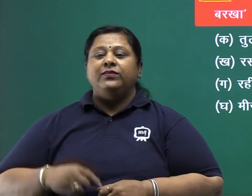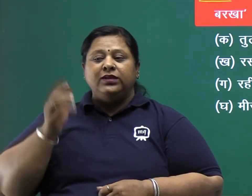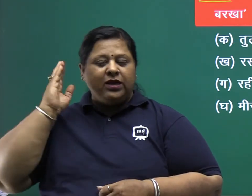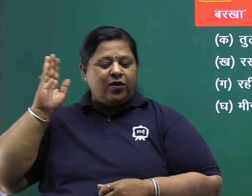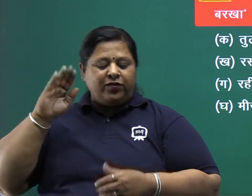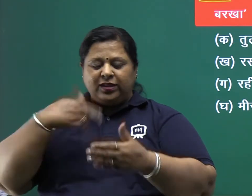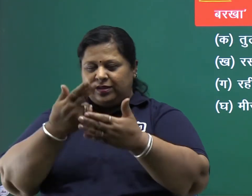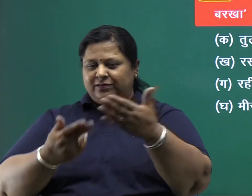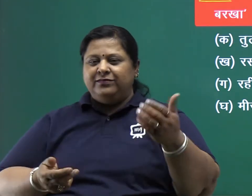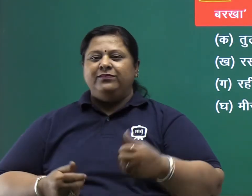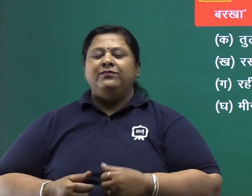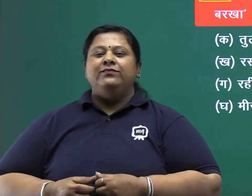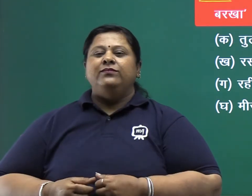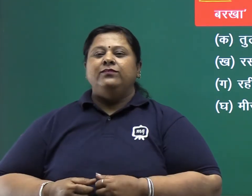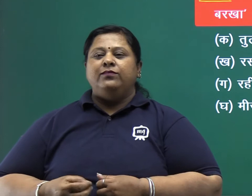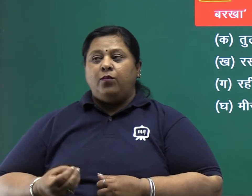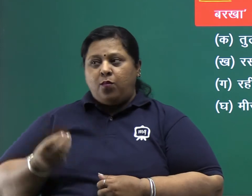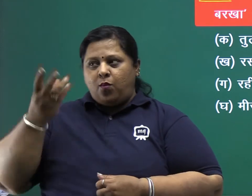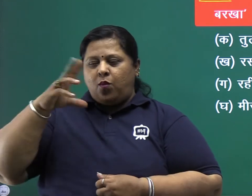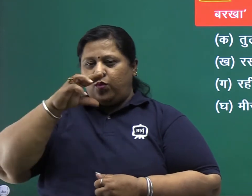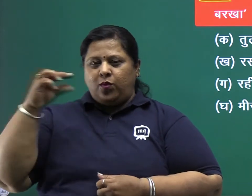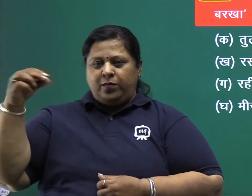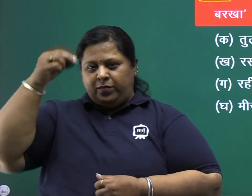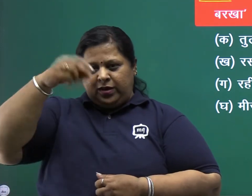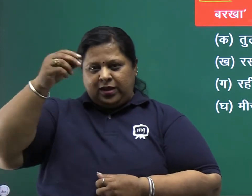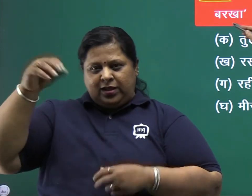कविता भोर और बरखा